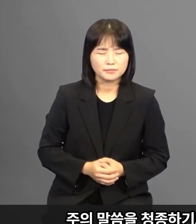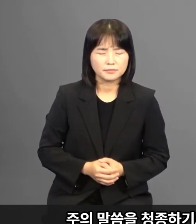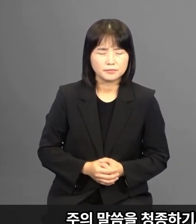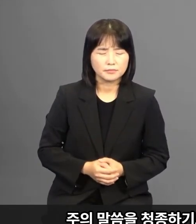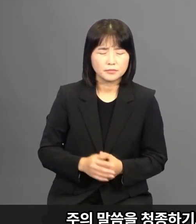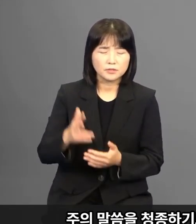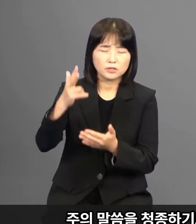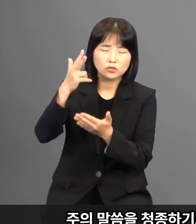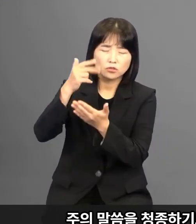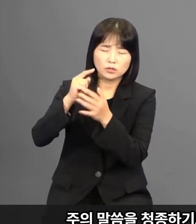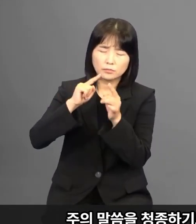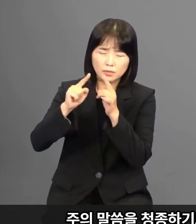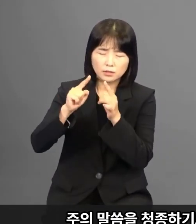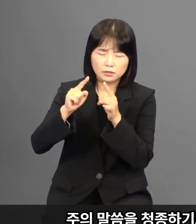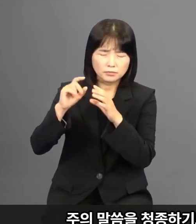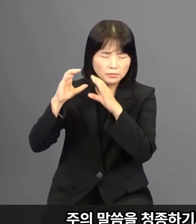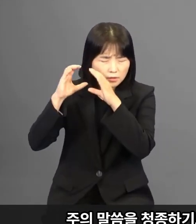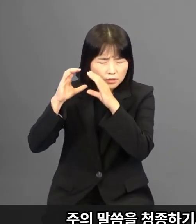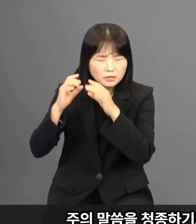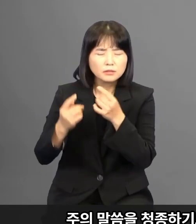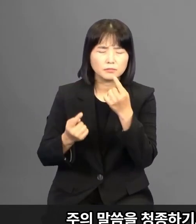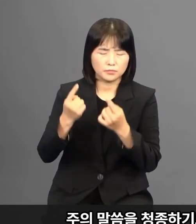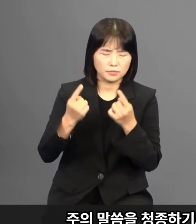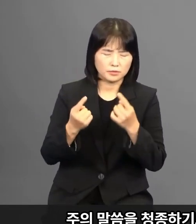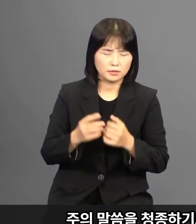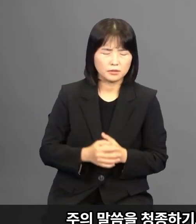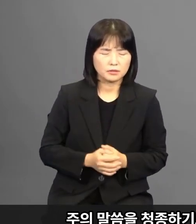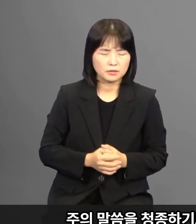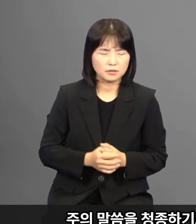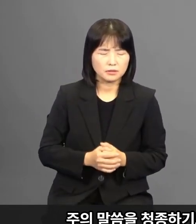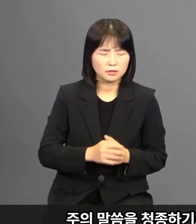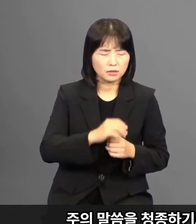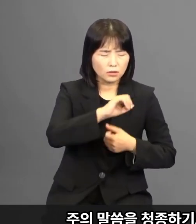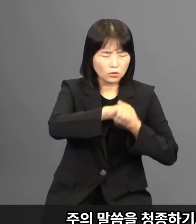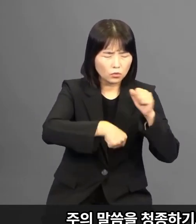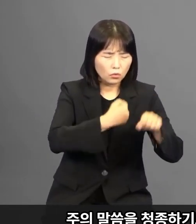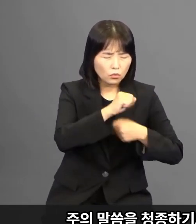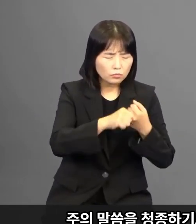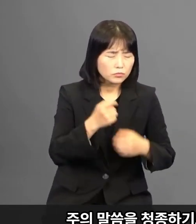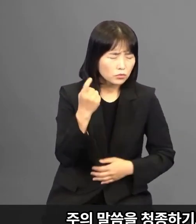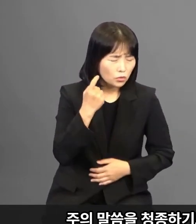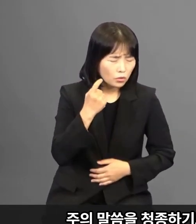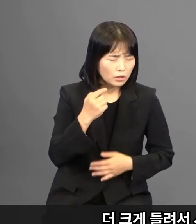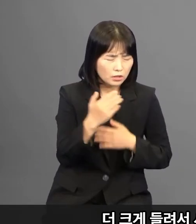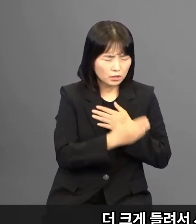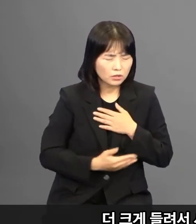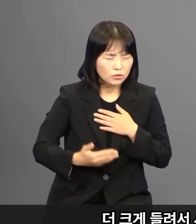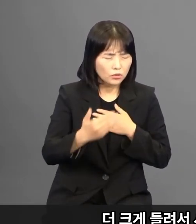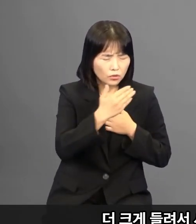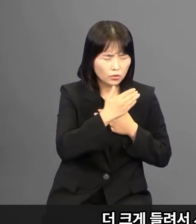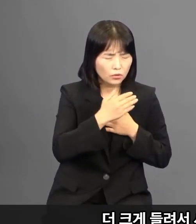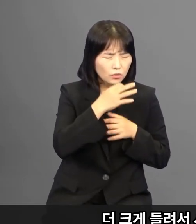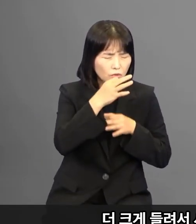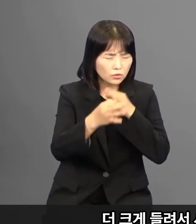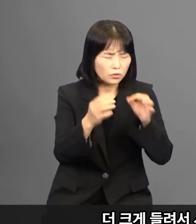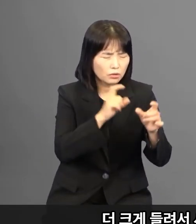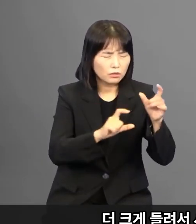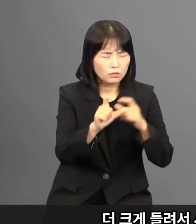주의 말씀을 청정하기보다 동물들의 소리, 육신의 음성에 더 크게